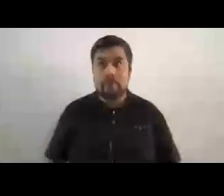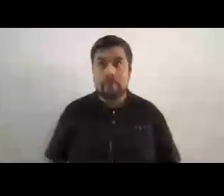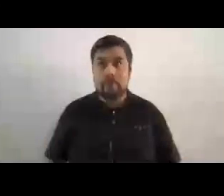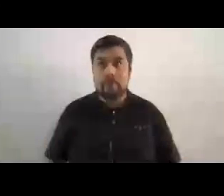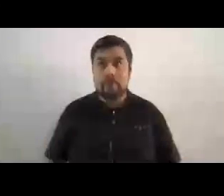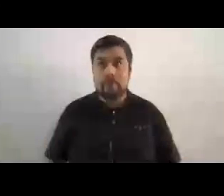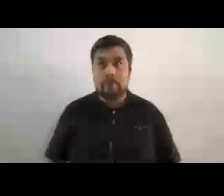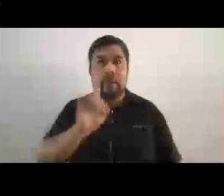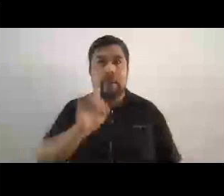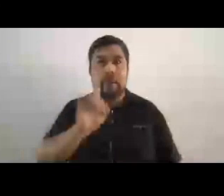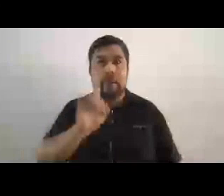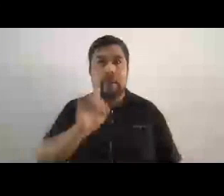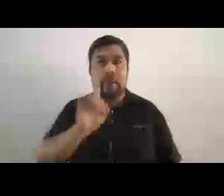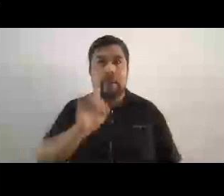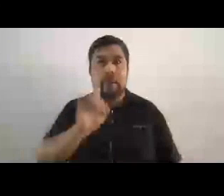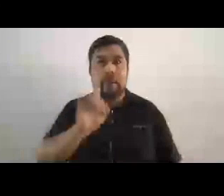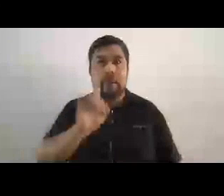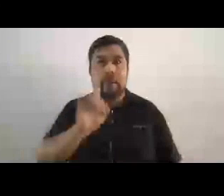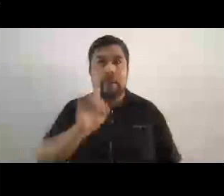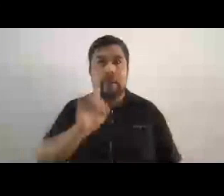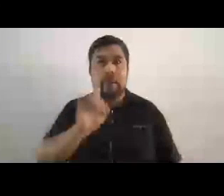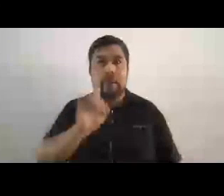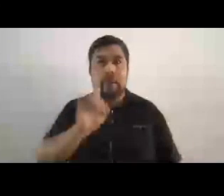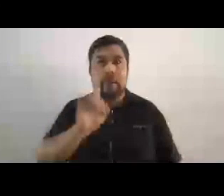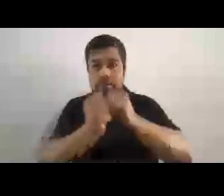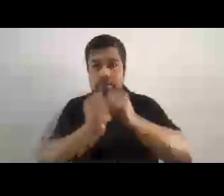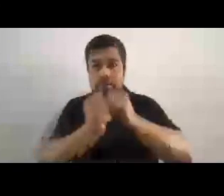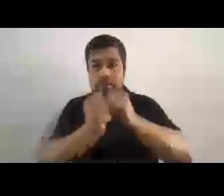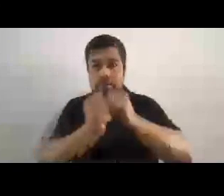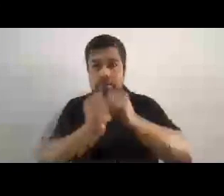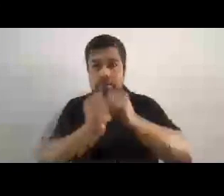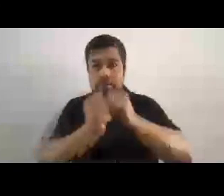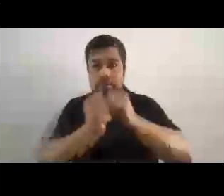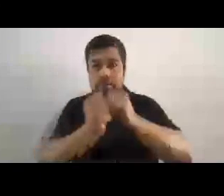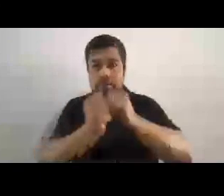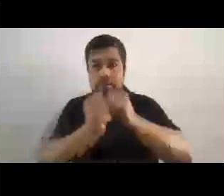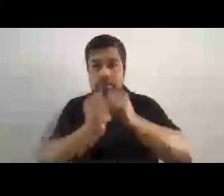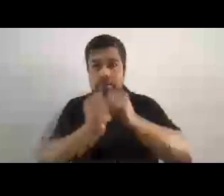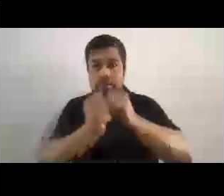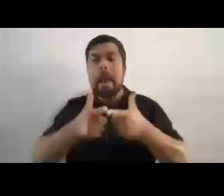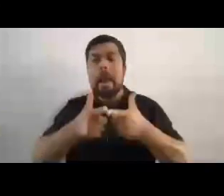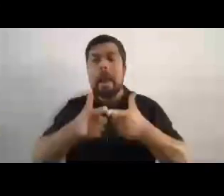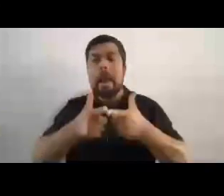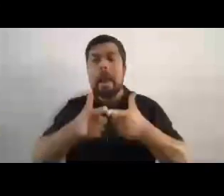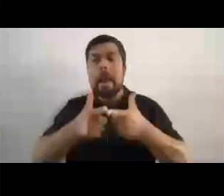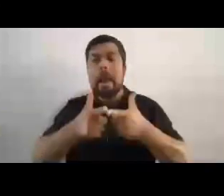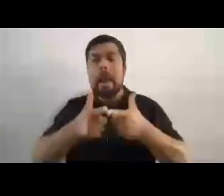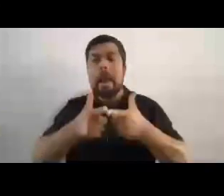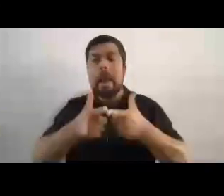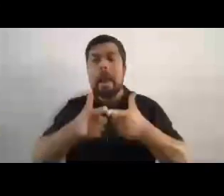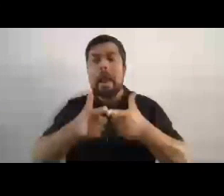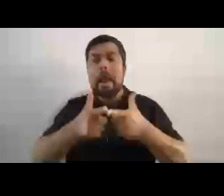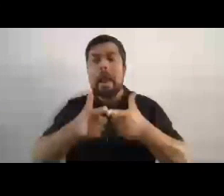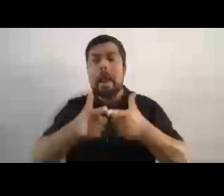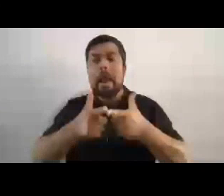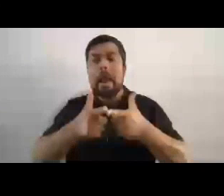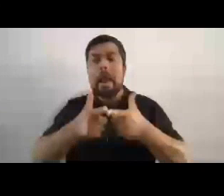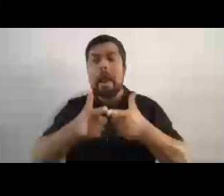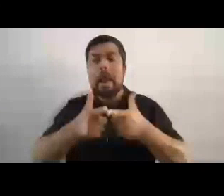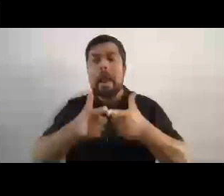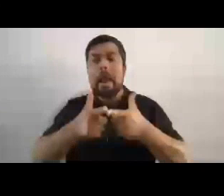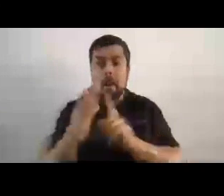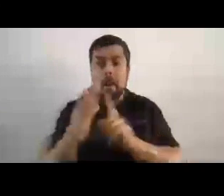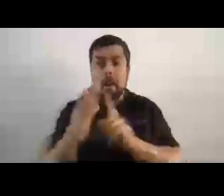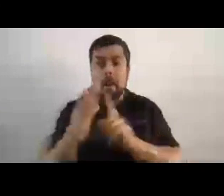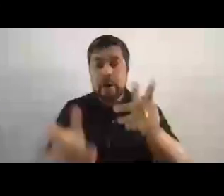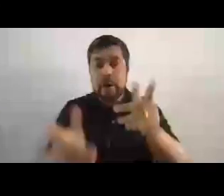para poder transformarse en modelos lingüísticos y culturales para los estudiantes. De esta manera ellos